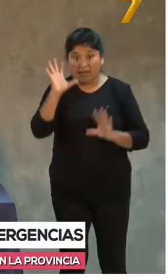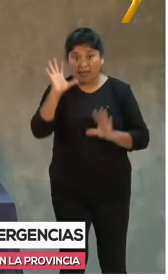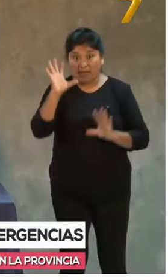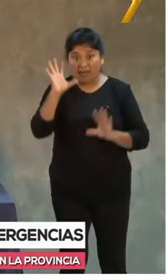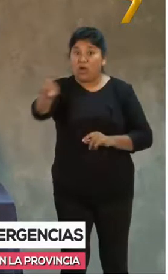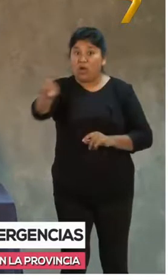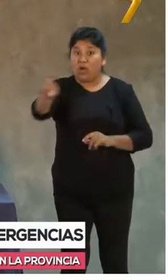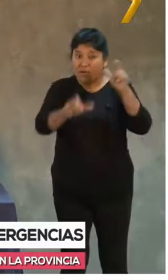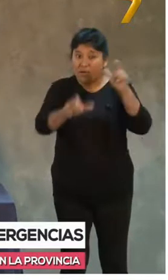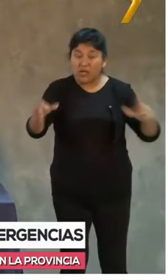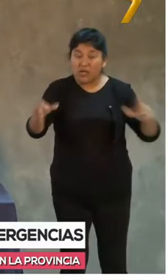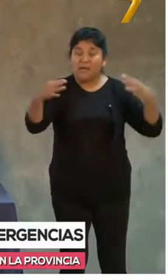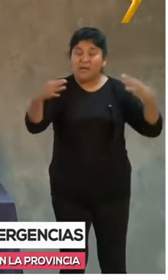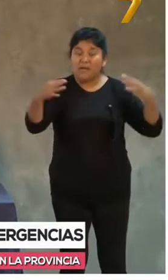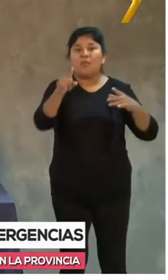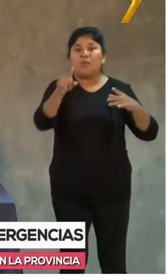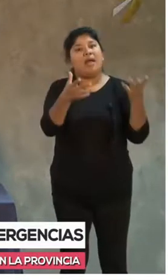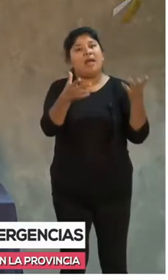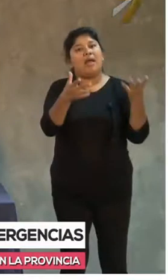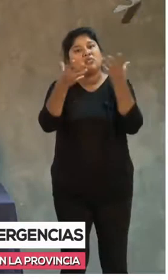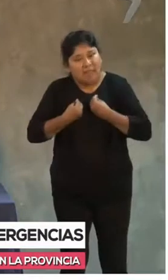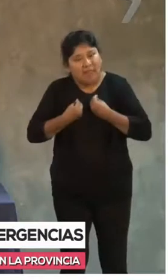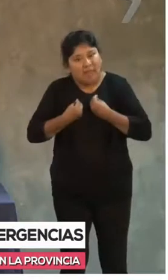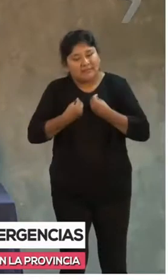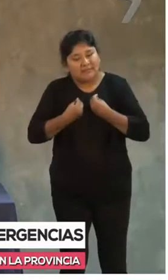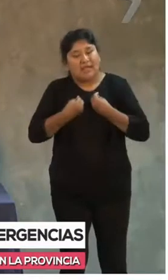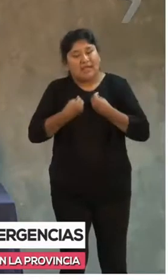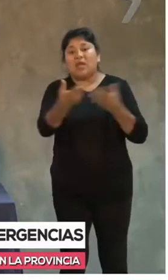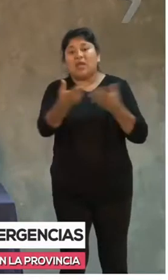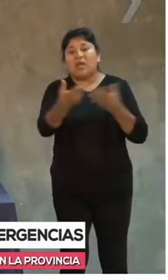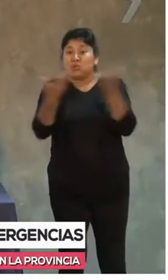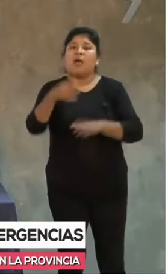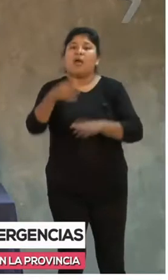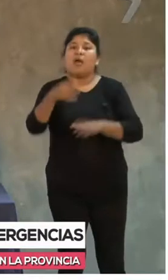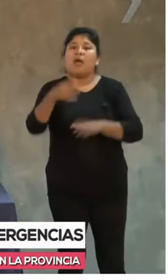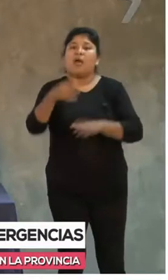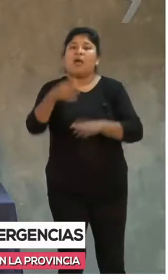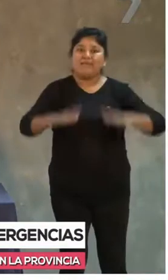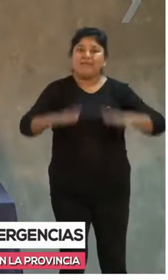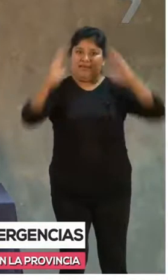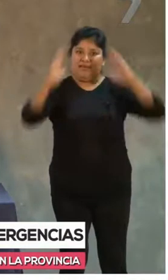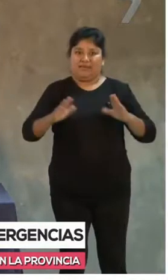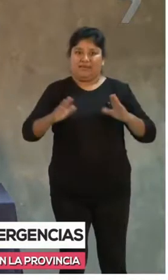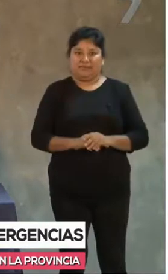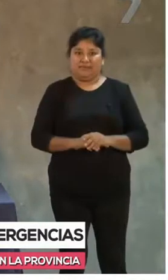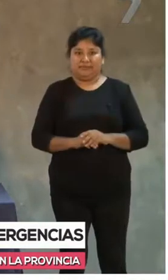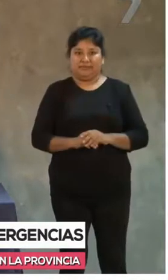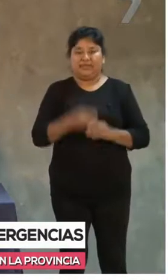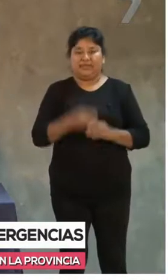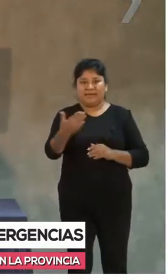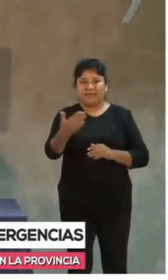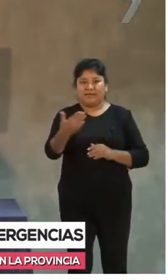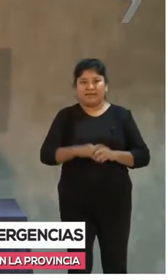ciudadanía, por favor, ayúdate, ayúdanos, quédate en casa. Muchas gracias.